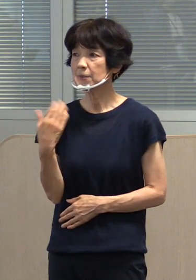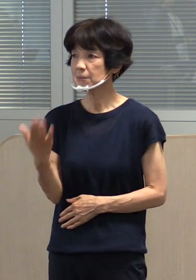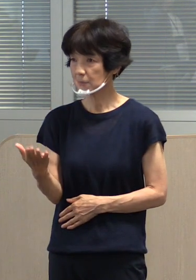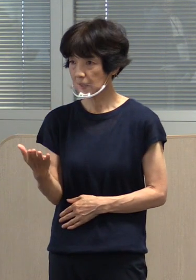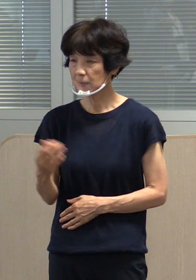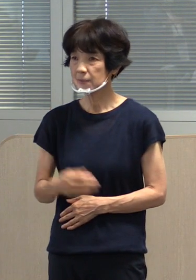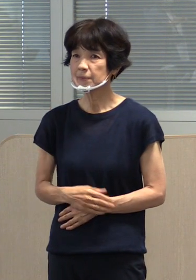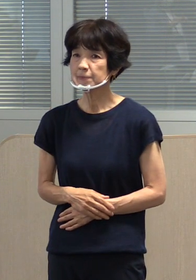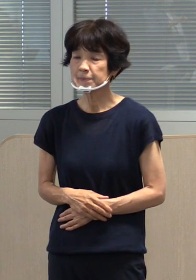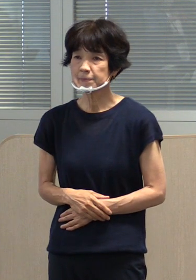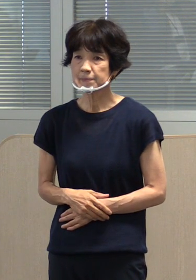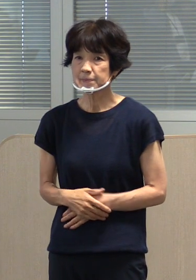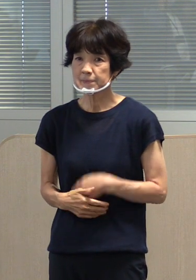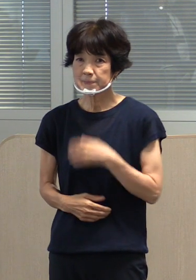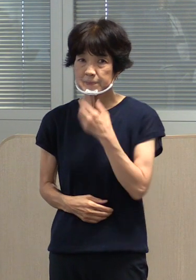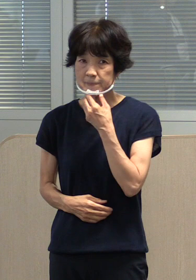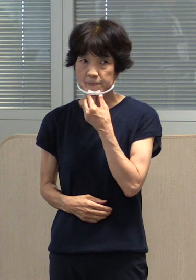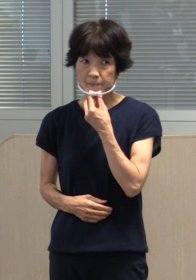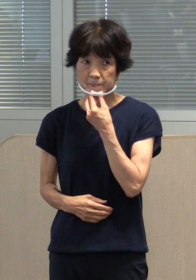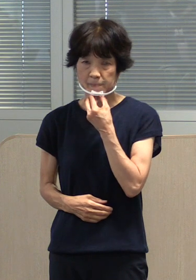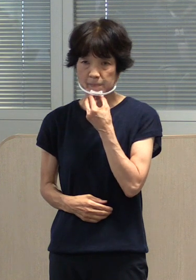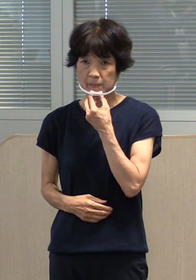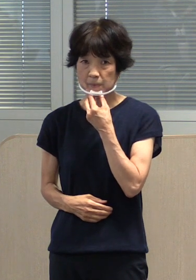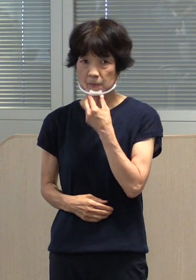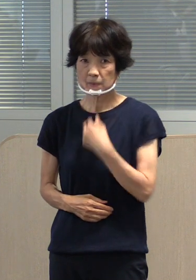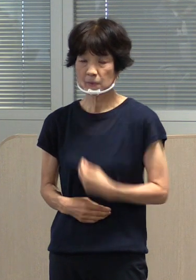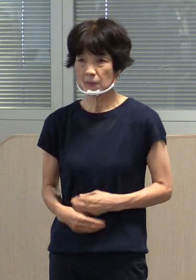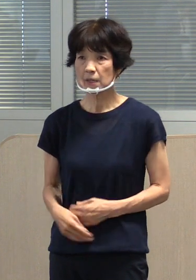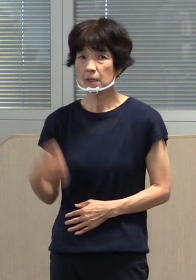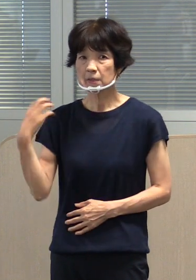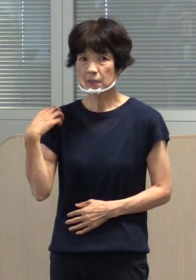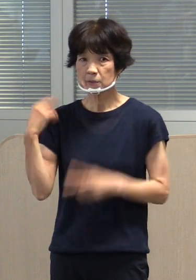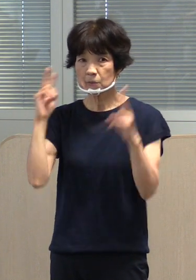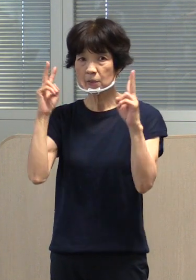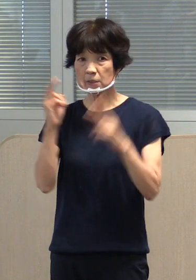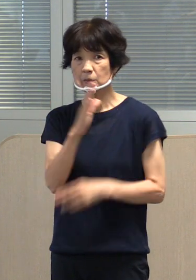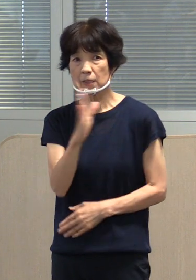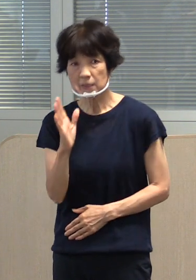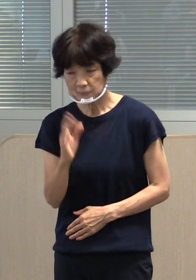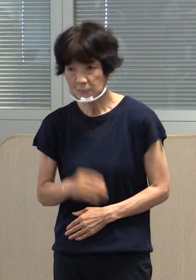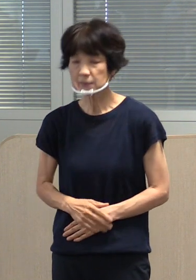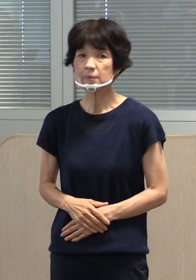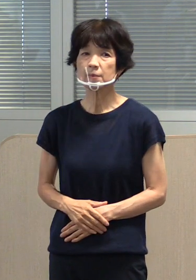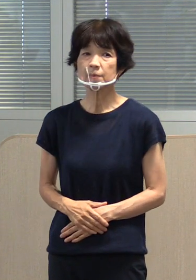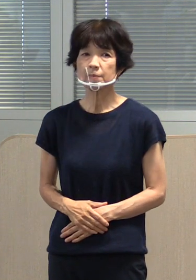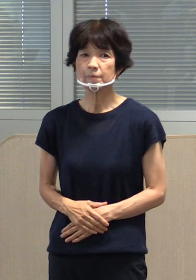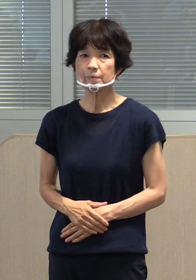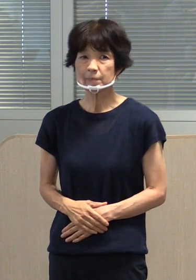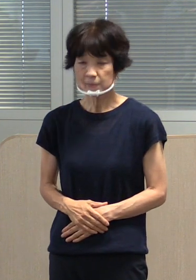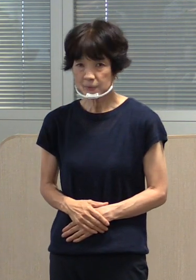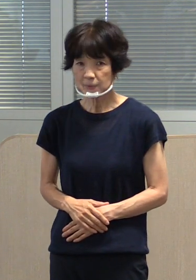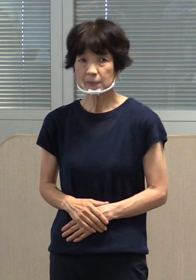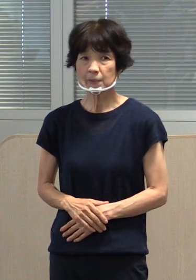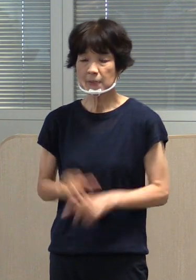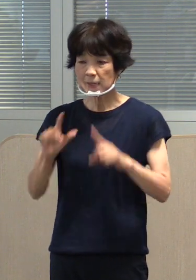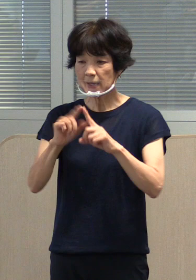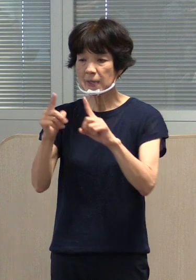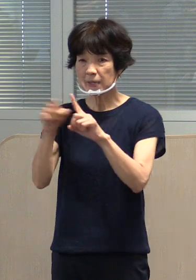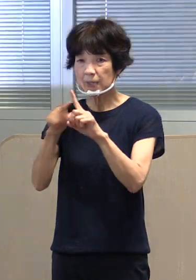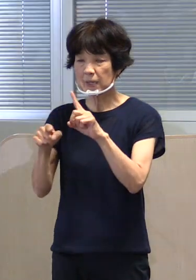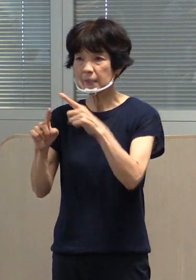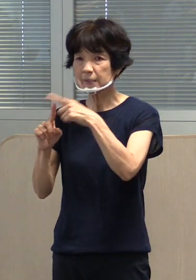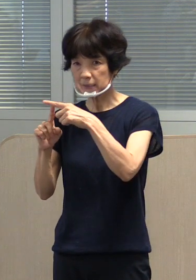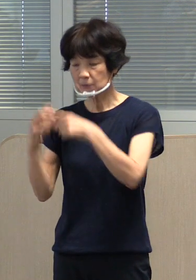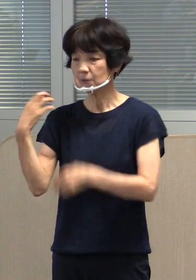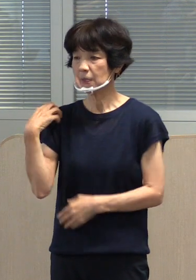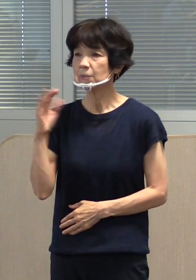か。それでは幹事社さん、よろしくお願いいたします。 幹事社の AKT 秋田テレビ、杉と申します